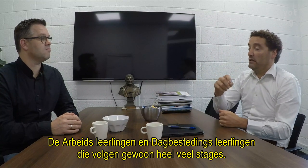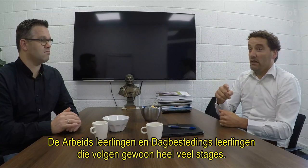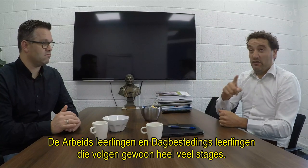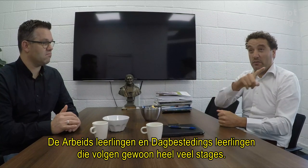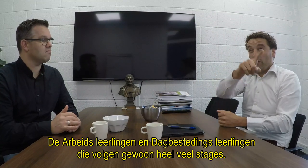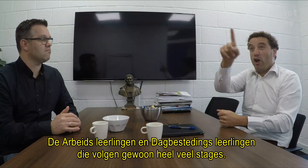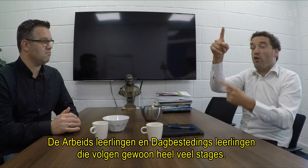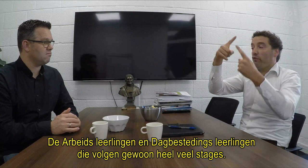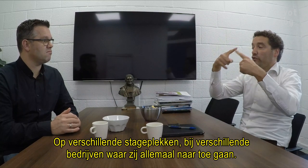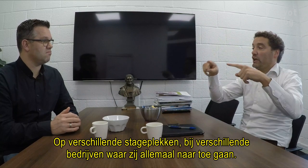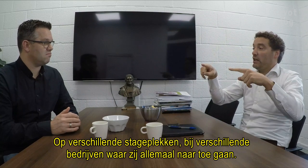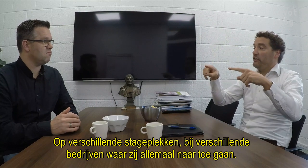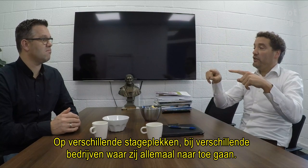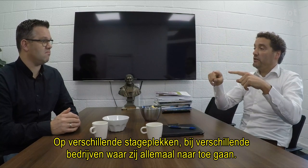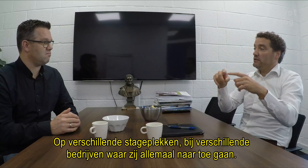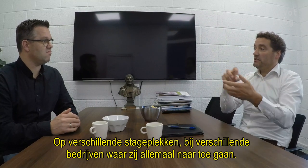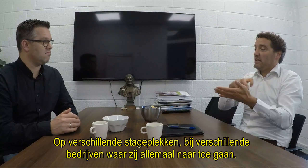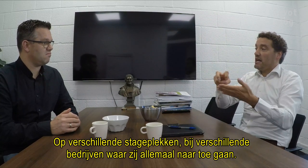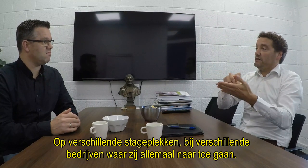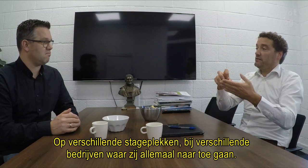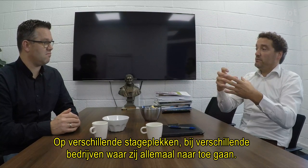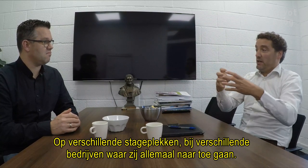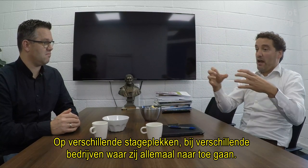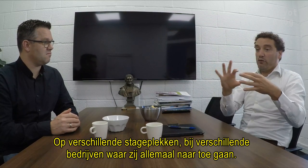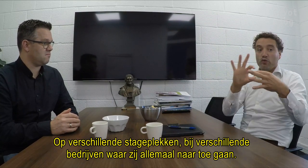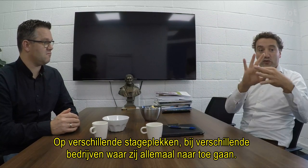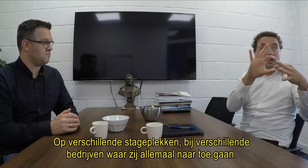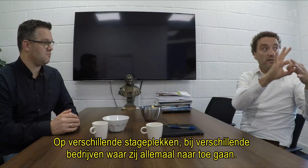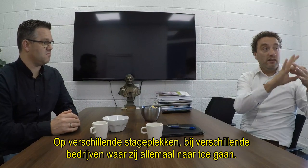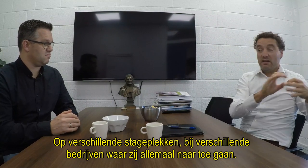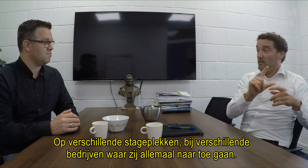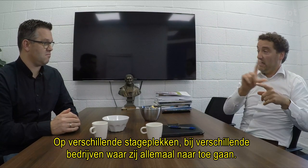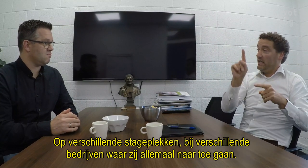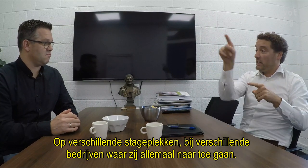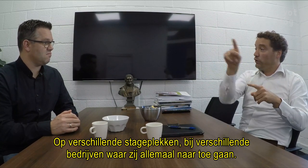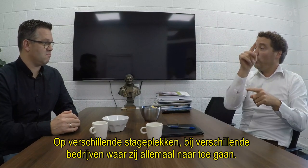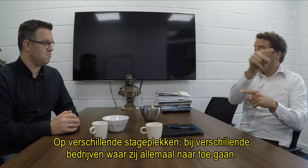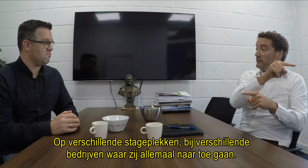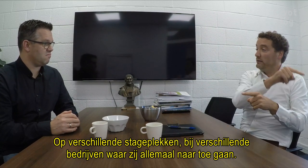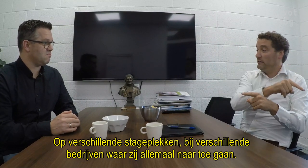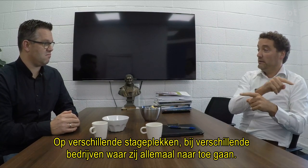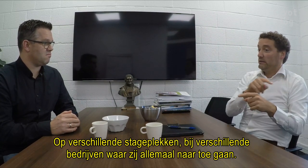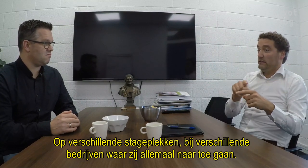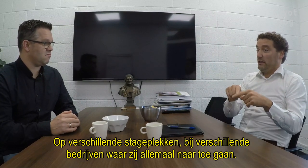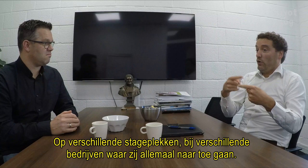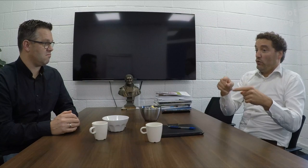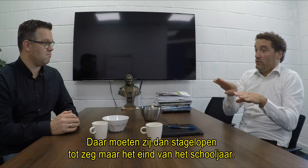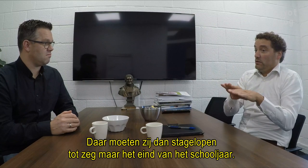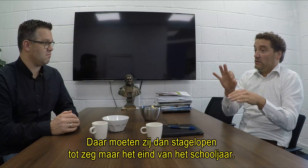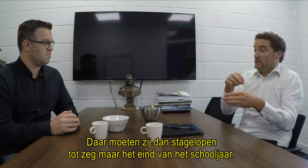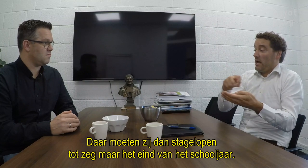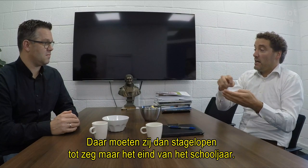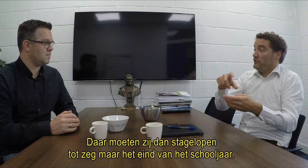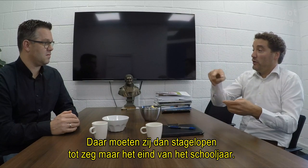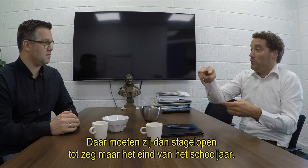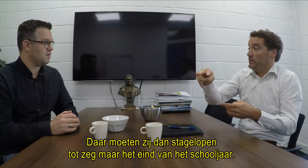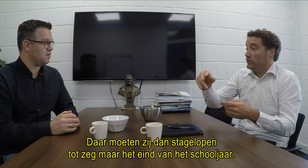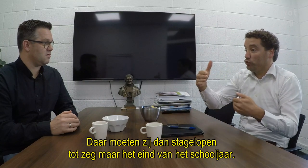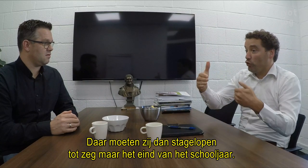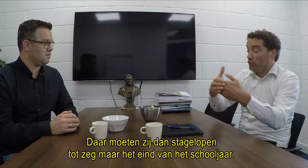veel stages op verschillende stageplekken bij verschillende bedrijven waar zij allemaal naartoe gaan. Ja, daar moeten zij dan stage